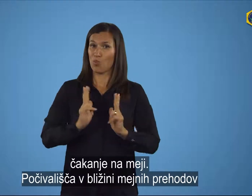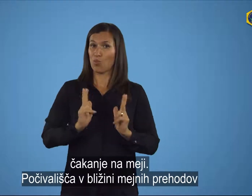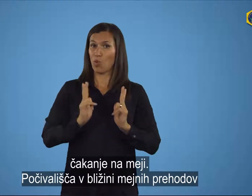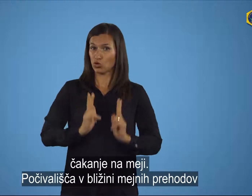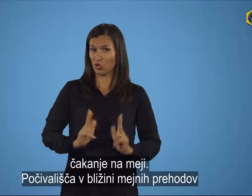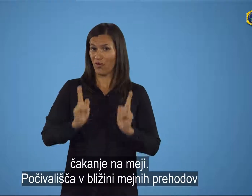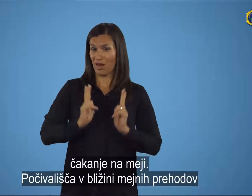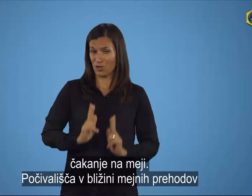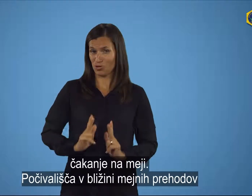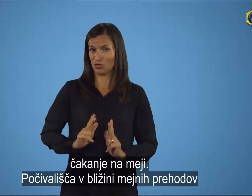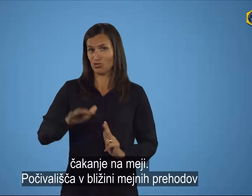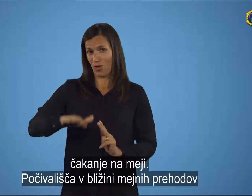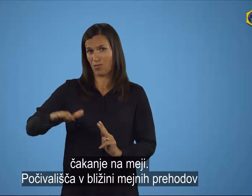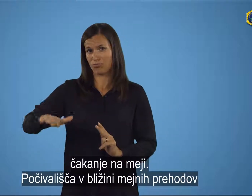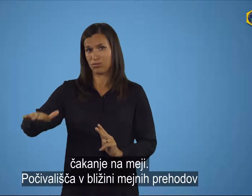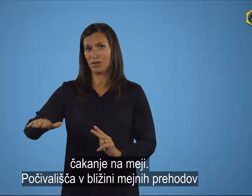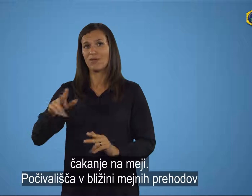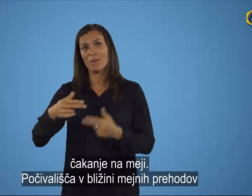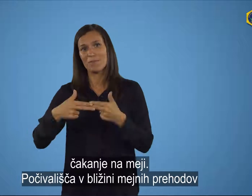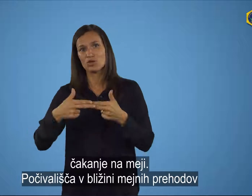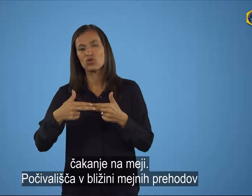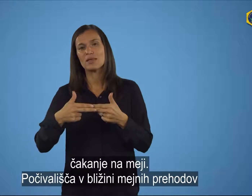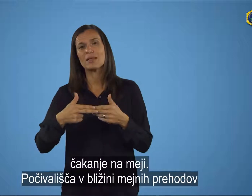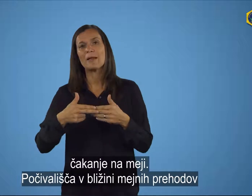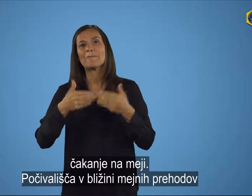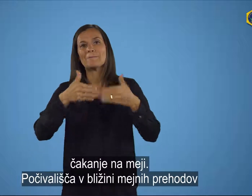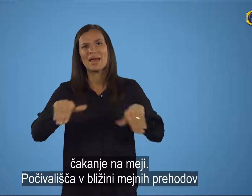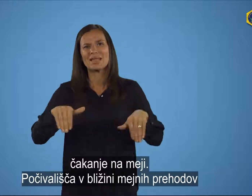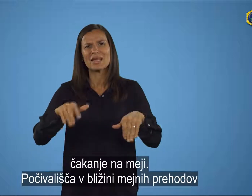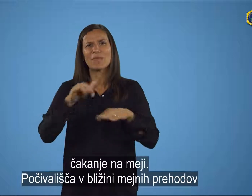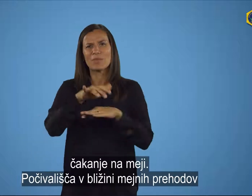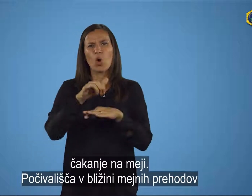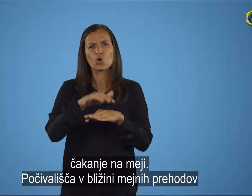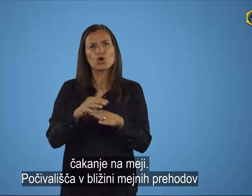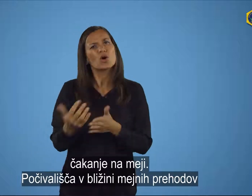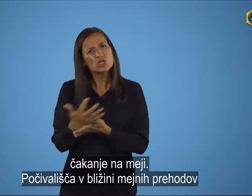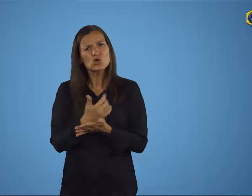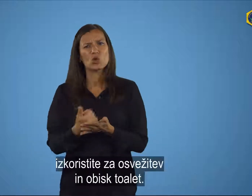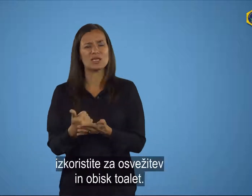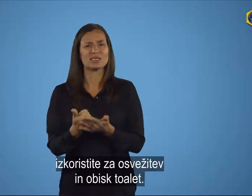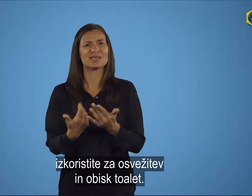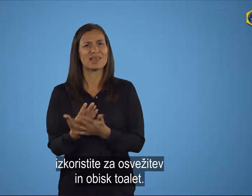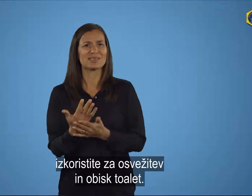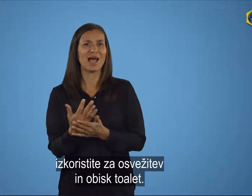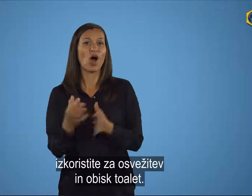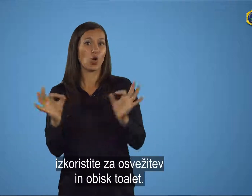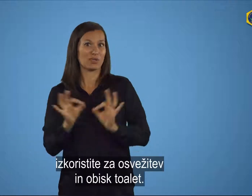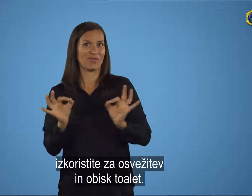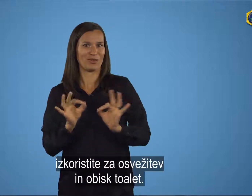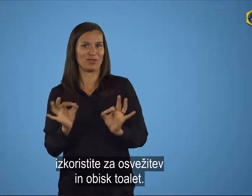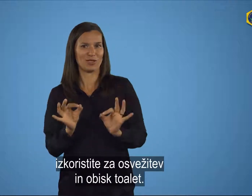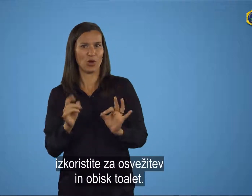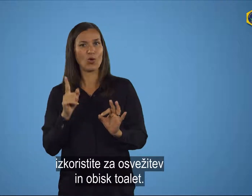Počivališča v bližini mejnih prehodov izkoristite za osvežitev in obisk toalet.